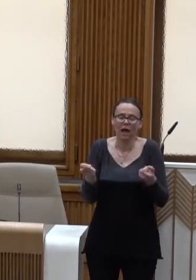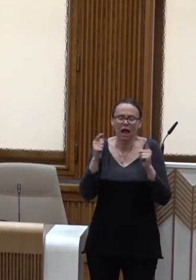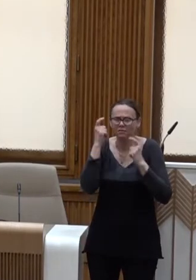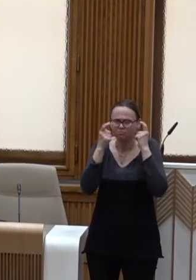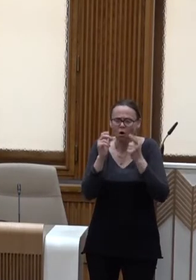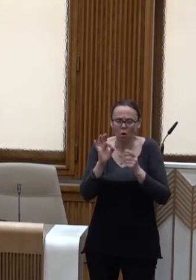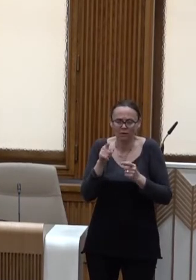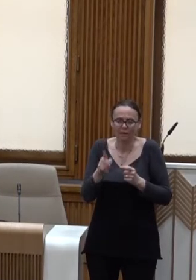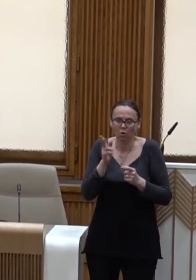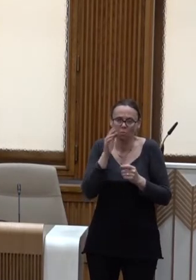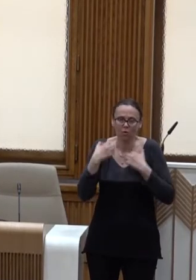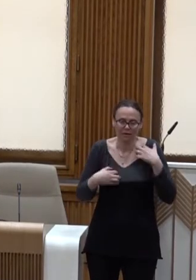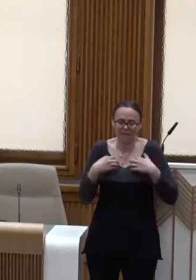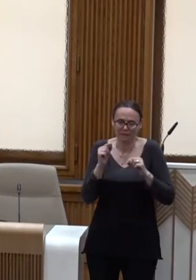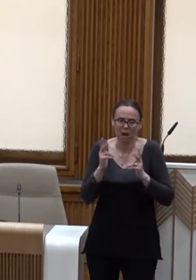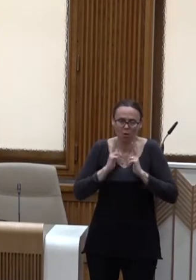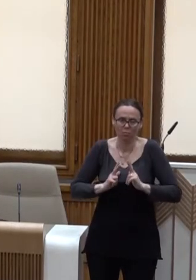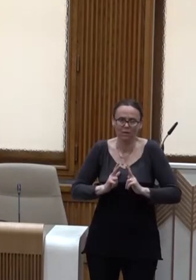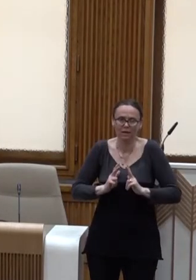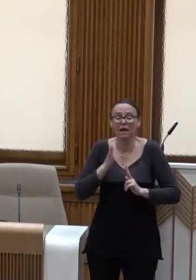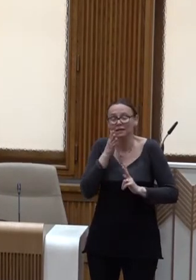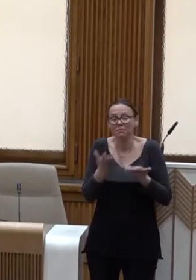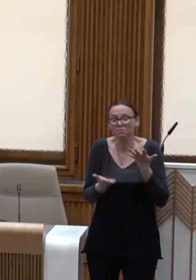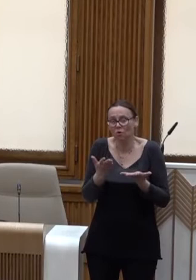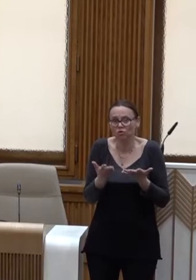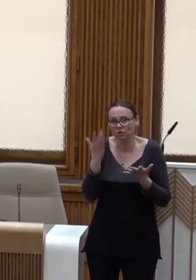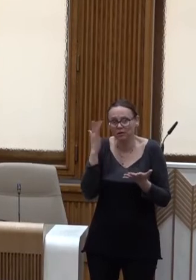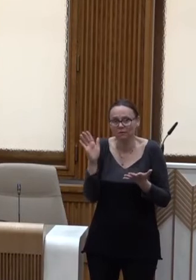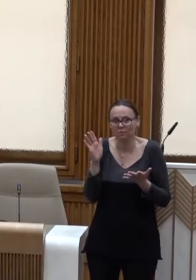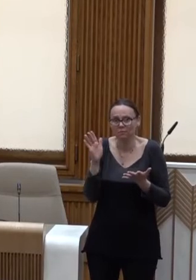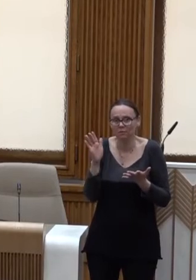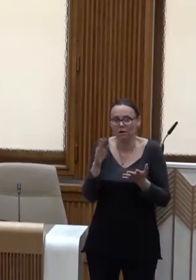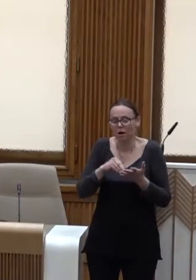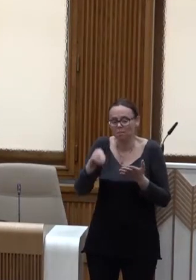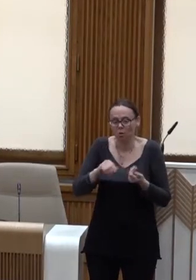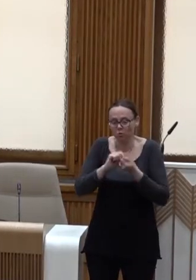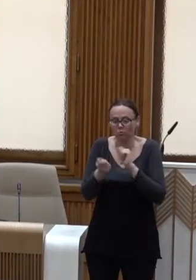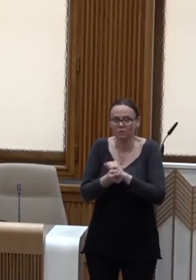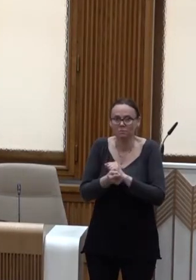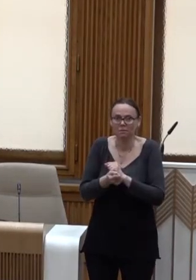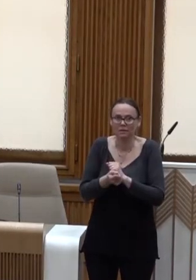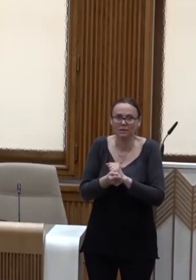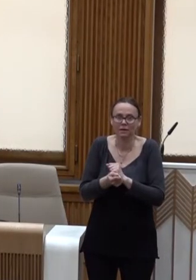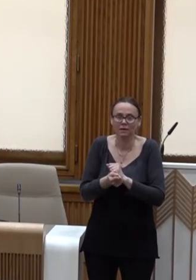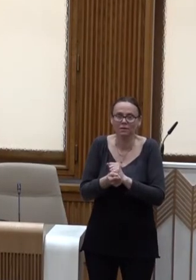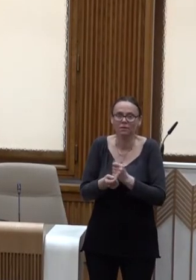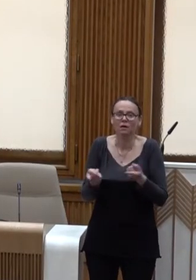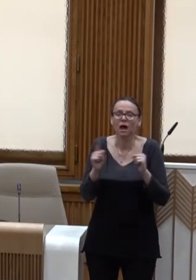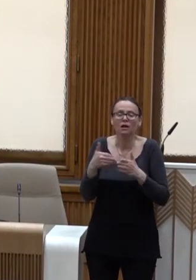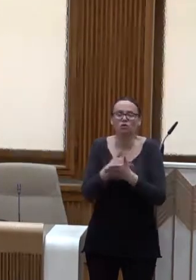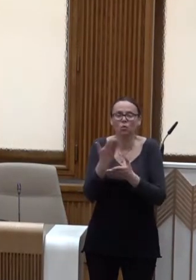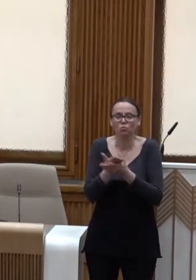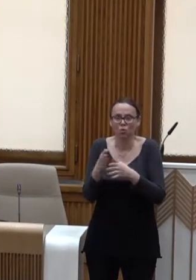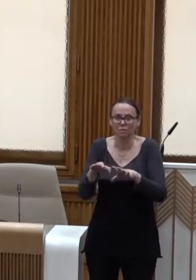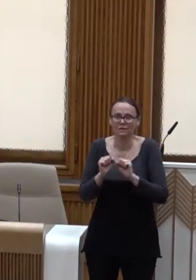tem, da ko se bo ta kriza vendarle nekoliko umirila, da bi morda, ne vem, pogodbo spremenili ali pa nekako nov dokument